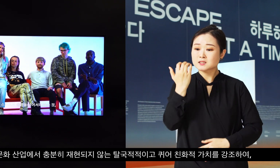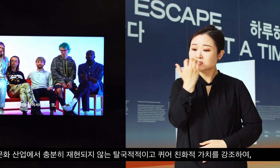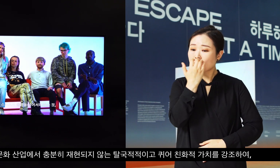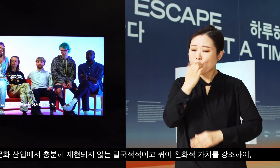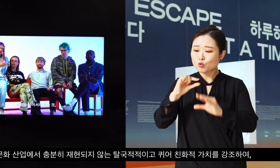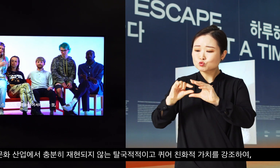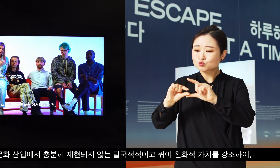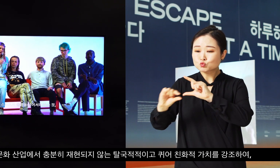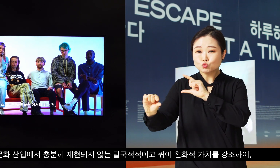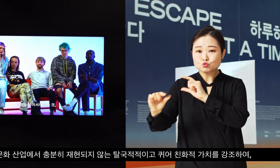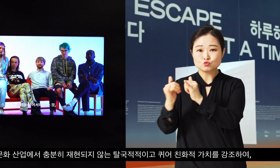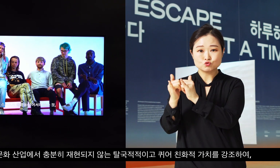강조하여